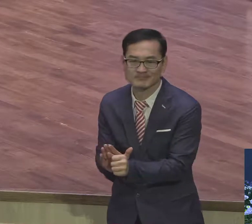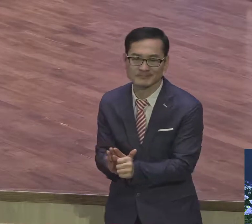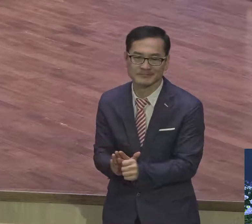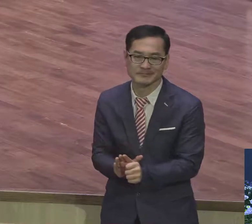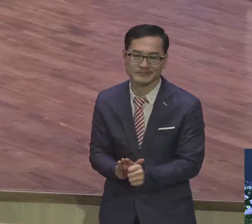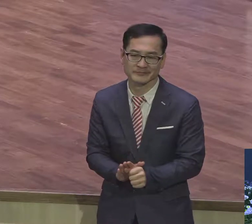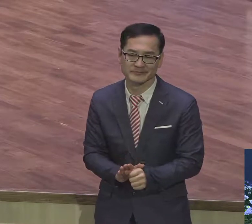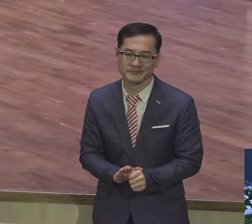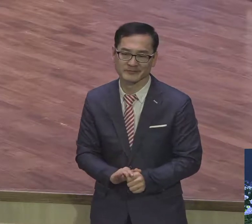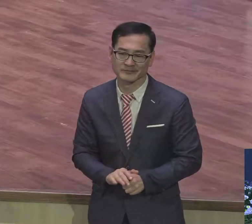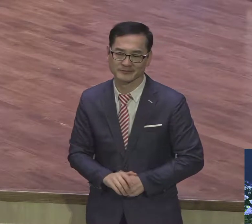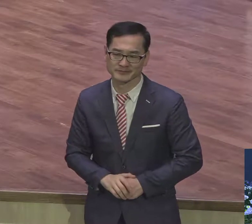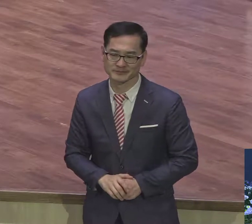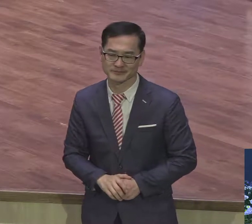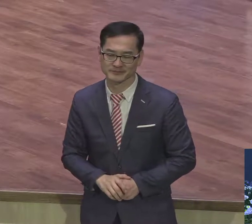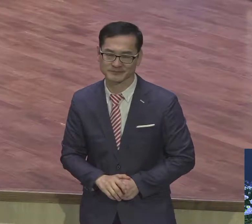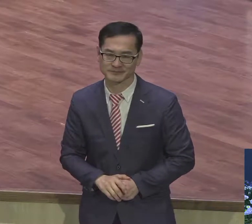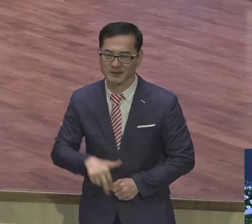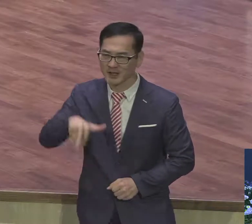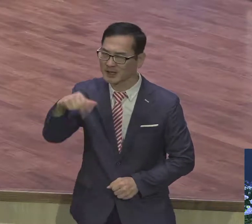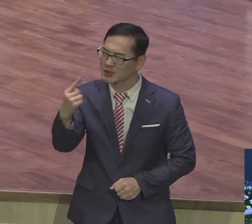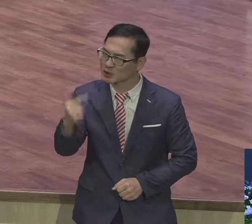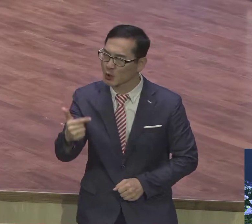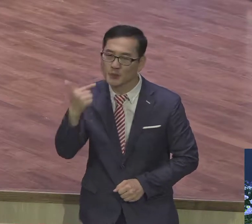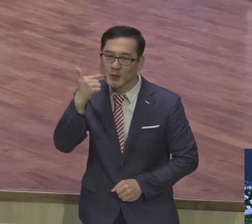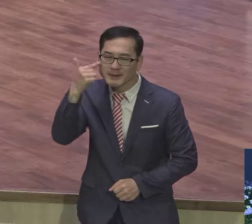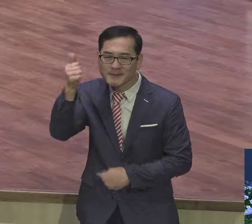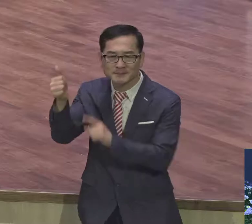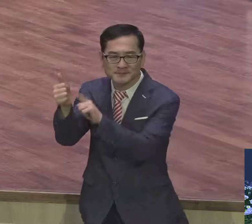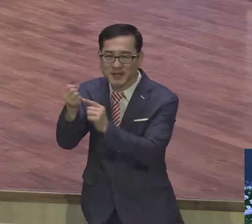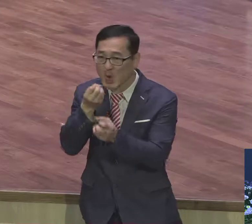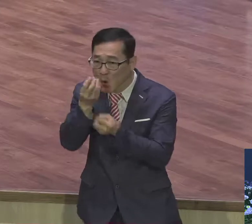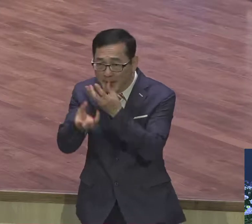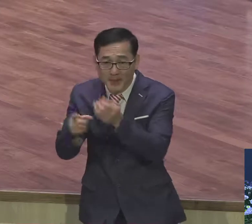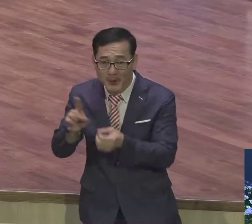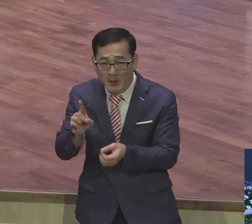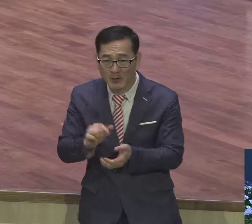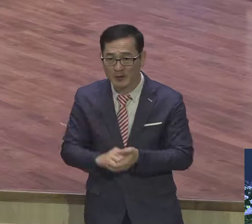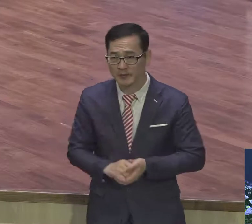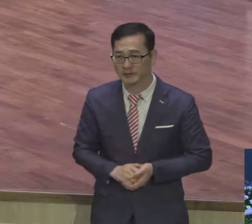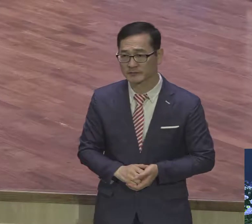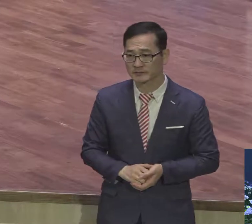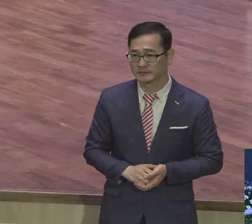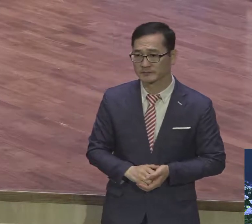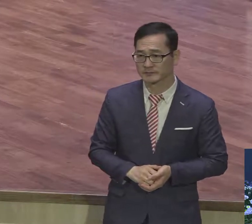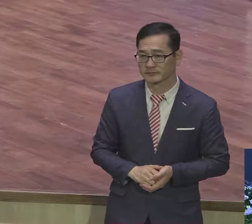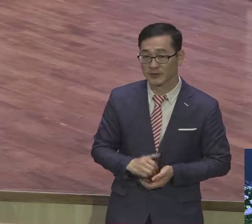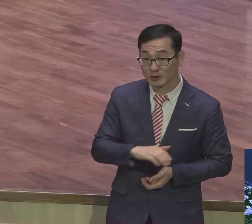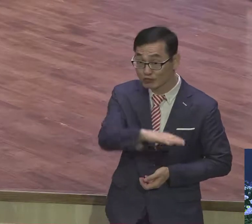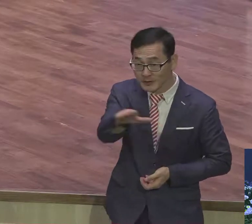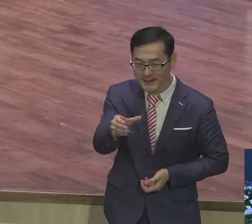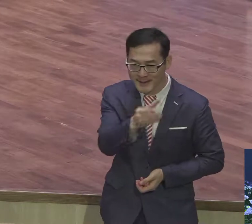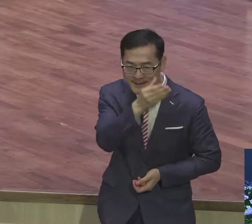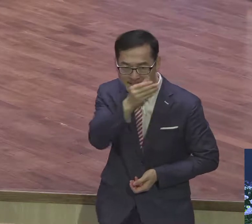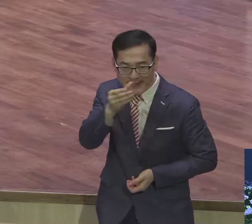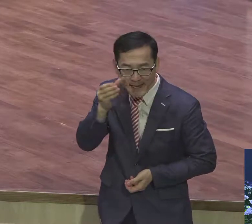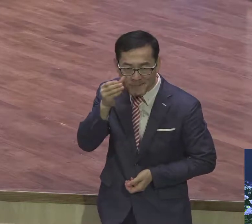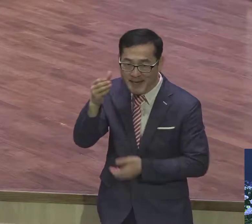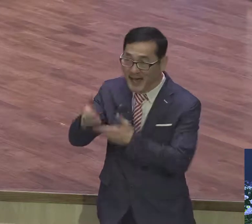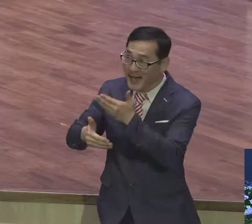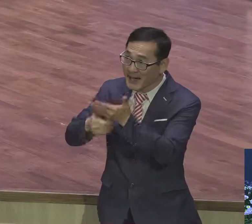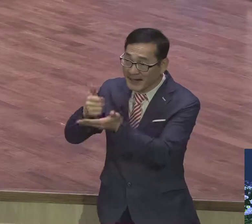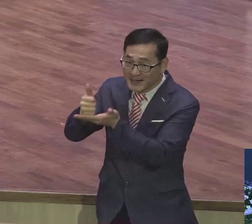존 스타트 목사님이 이런 고백을 했습니다 어떻게 우리가 감히 하나님이 받아주신